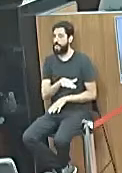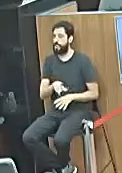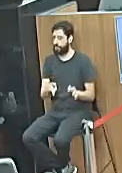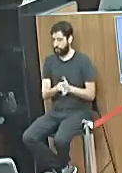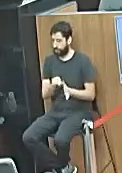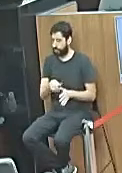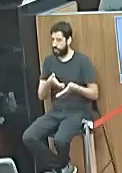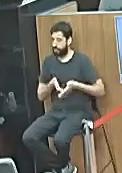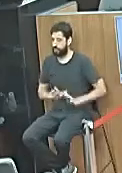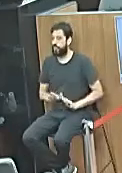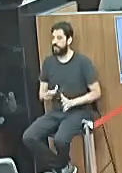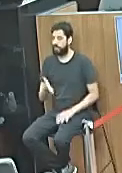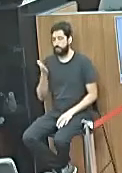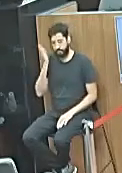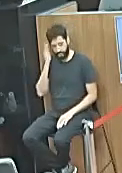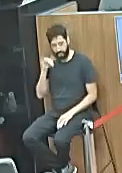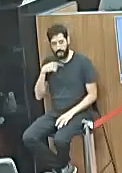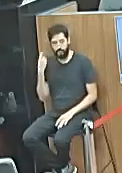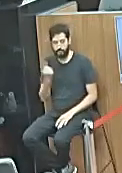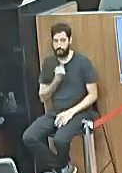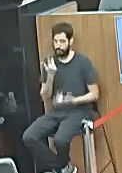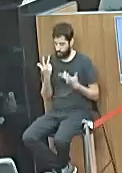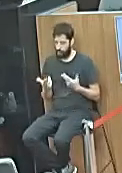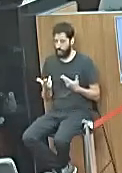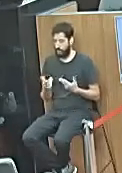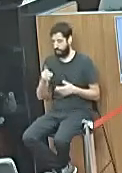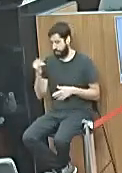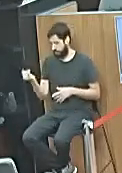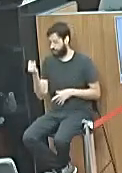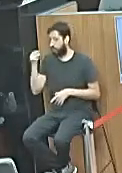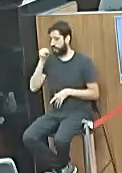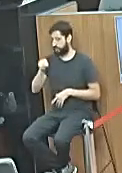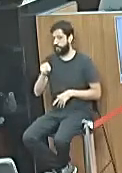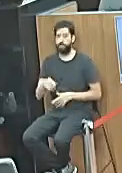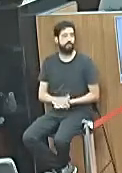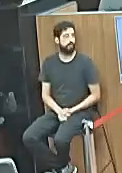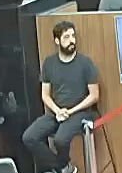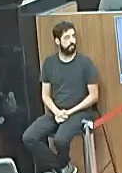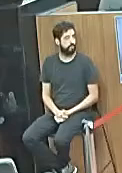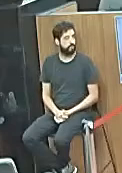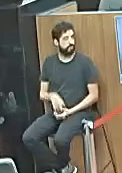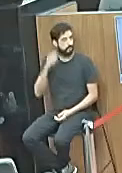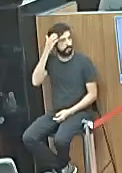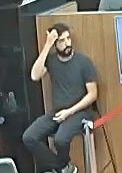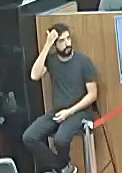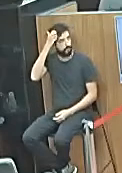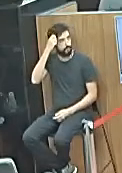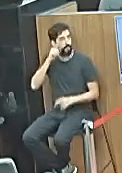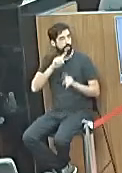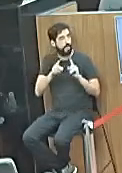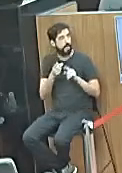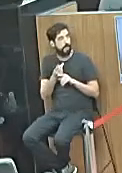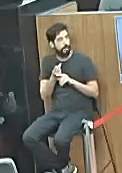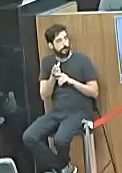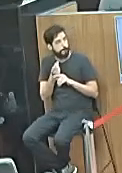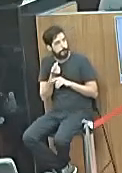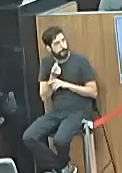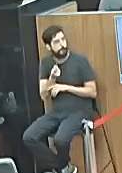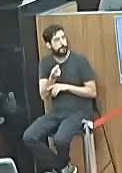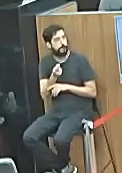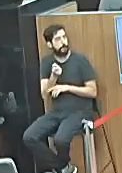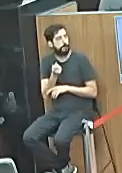como todos nós a importância daquele património mas poucas pessoas ainda conhece o pelo aço